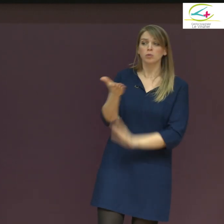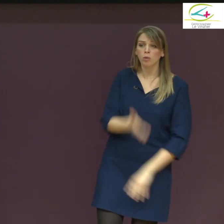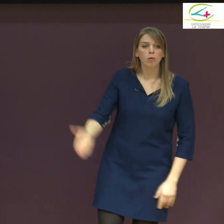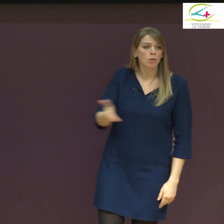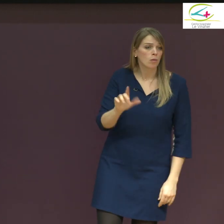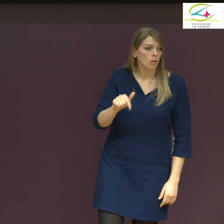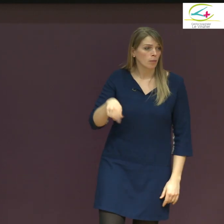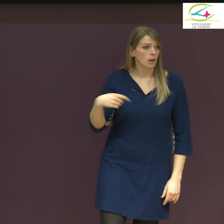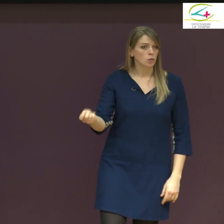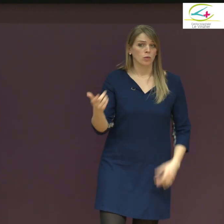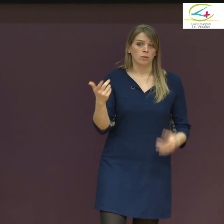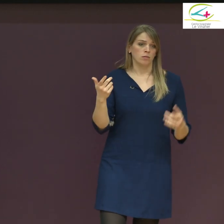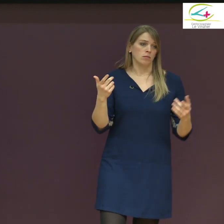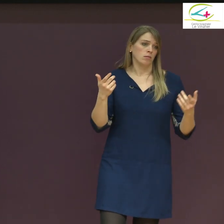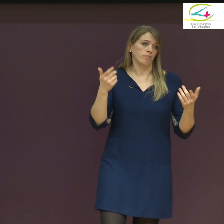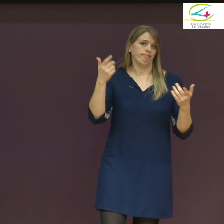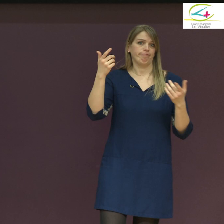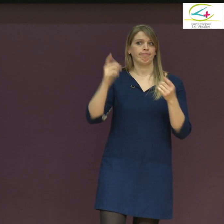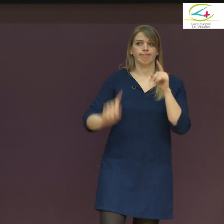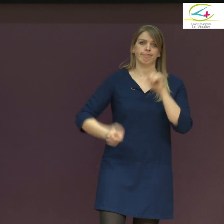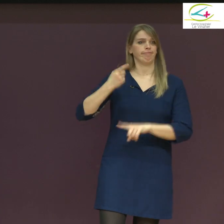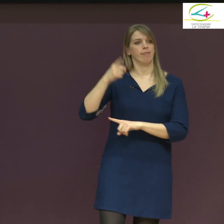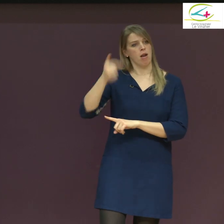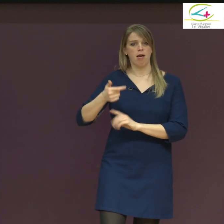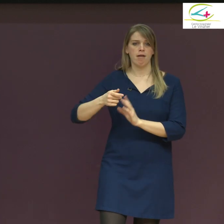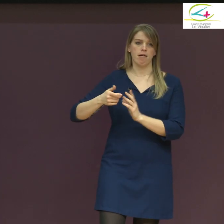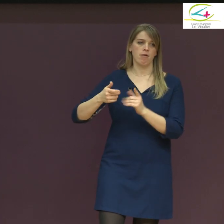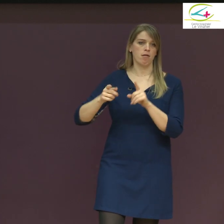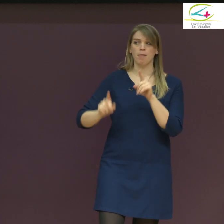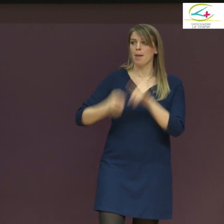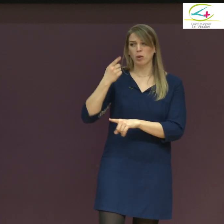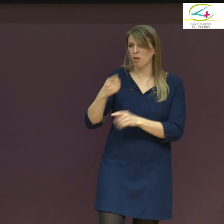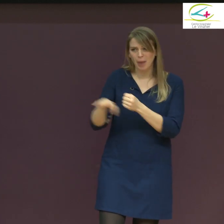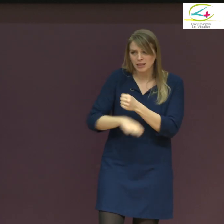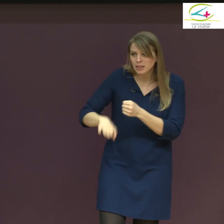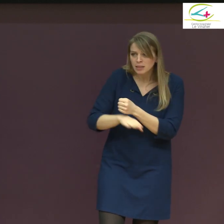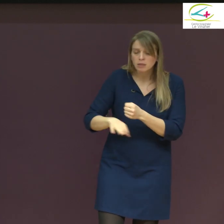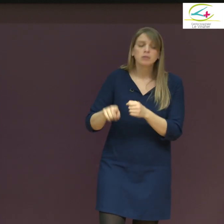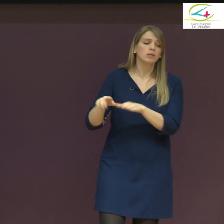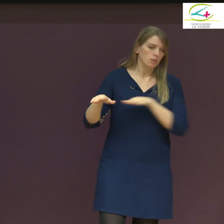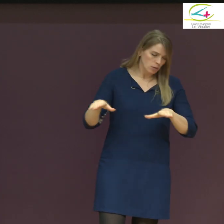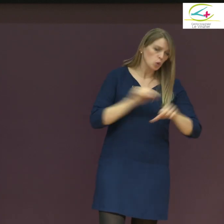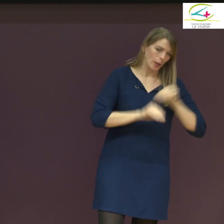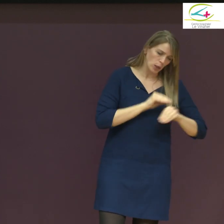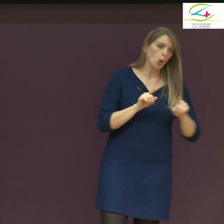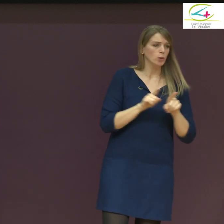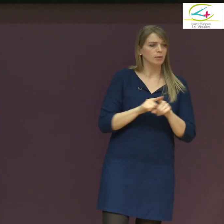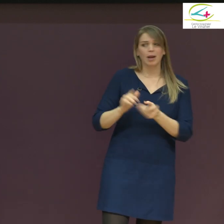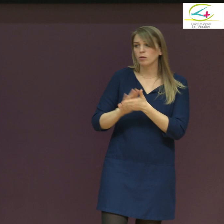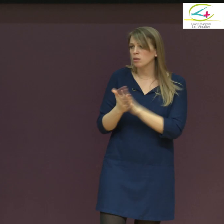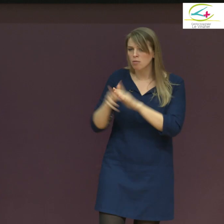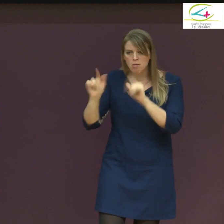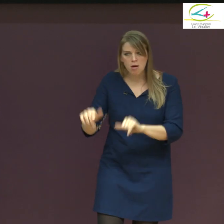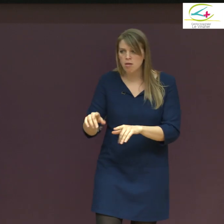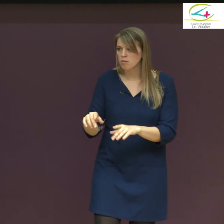sont une des chevilles ouvrières, hein, une des chevilles ouvrières, au même titre que nous,